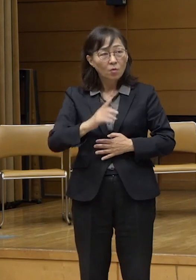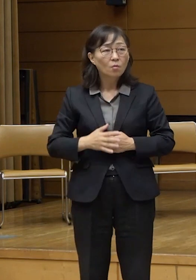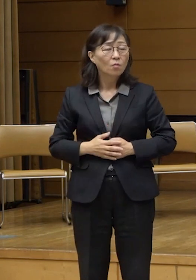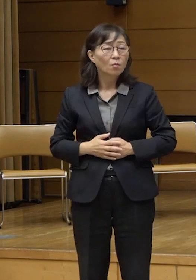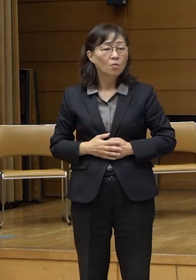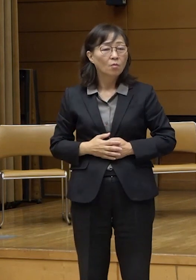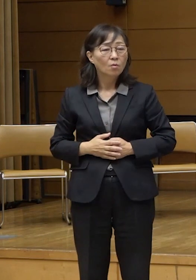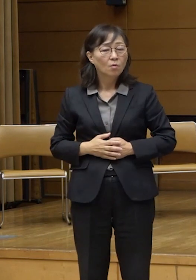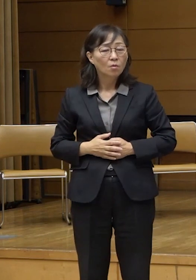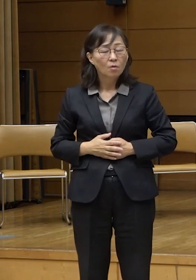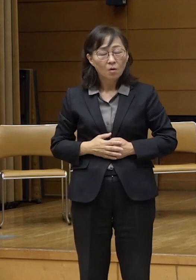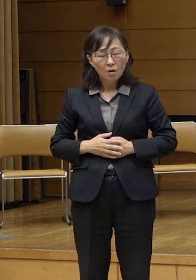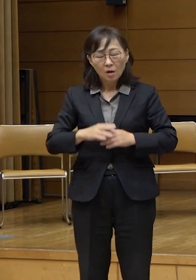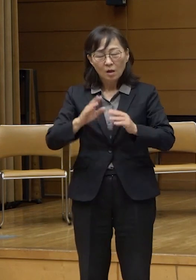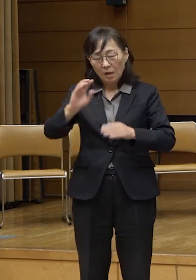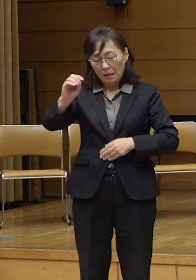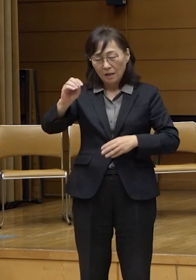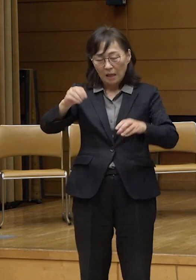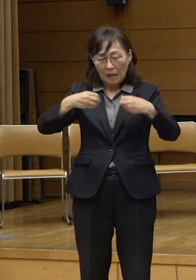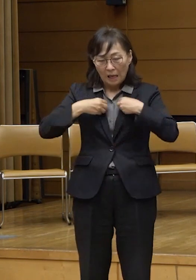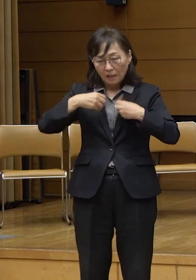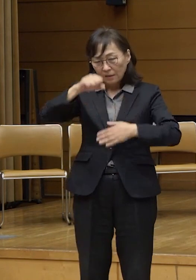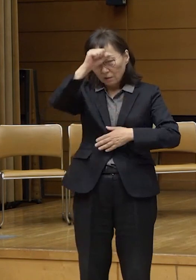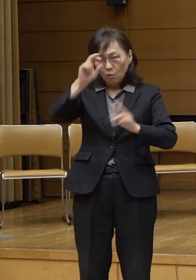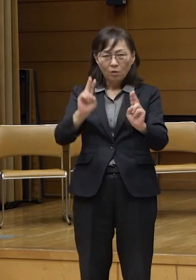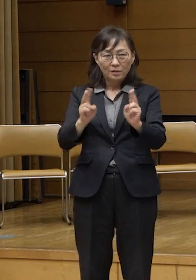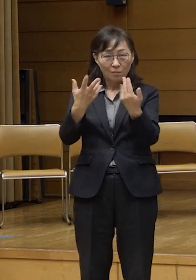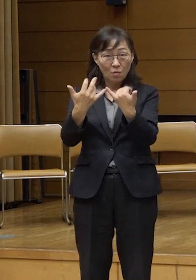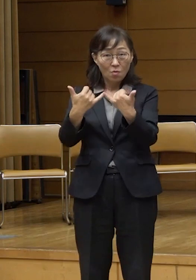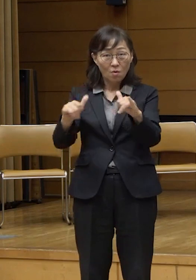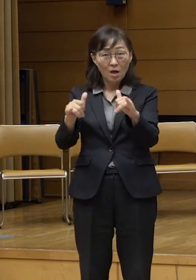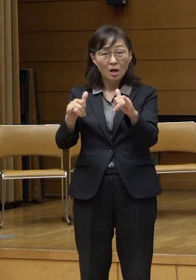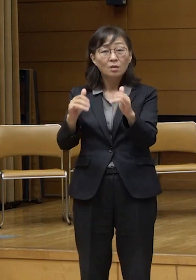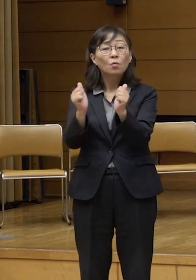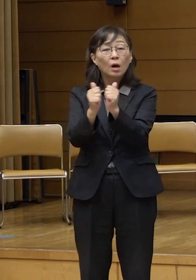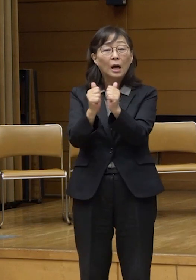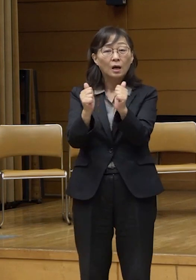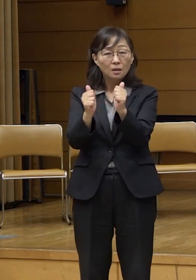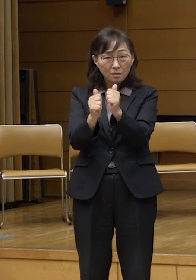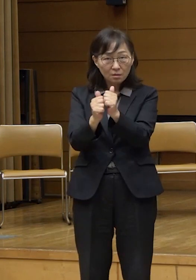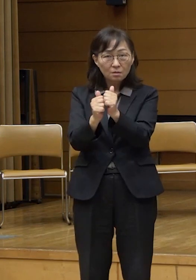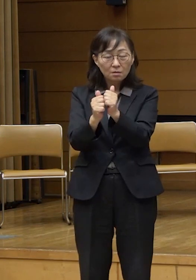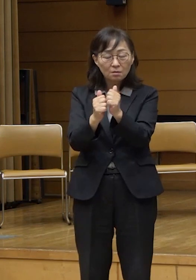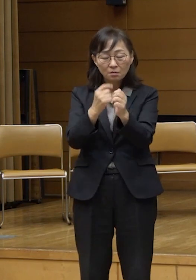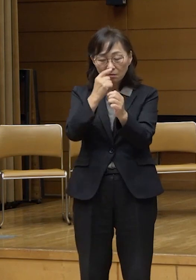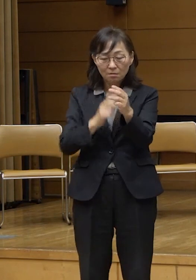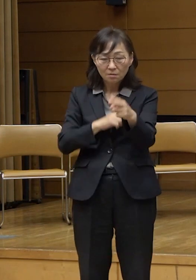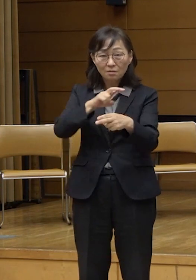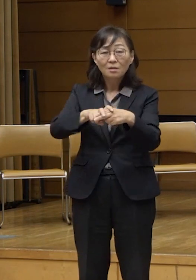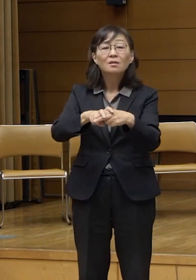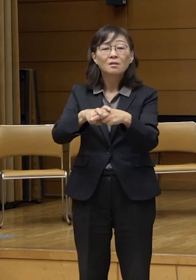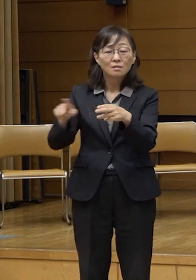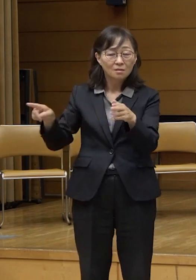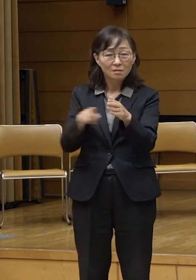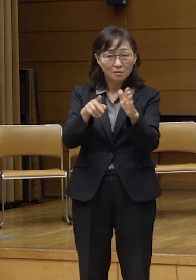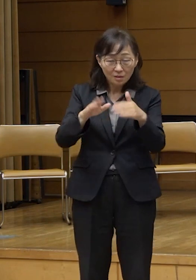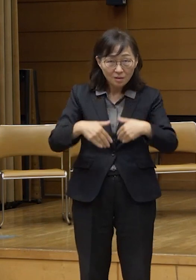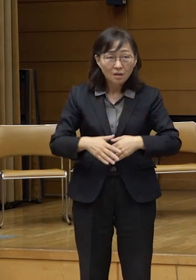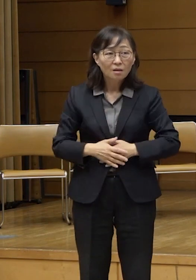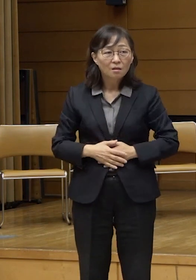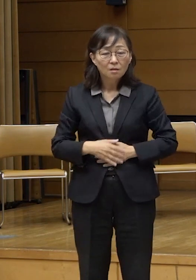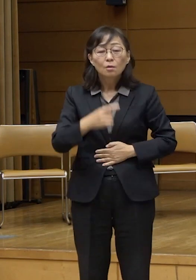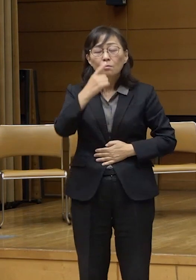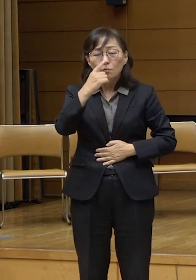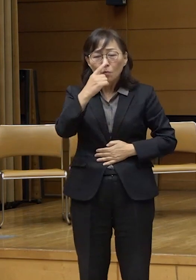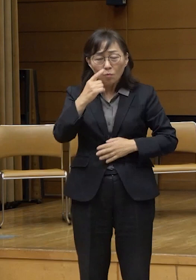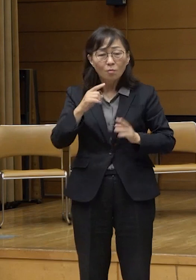染症の専門家の先生がこの専門家会議に参加をしていただきました。私、全然専門家では